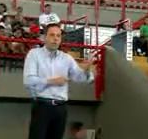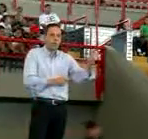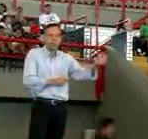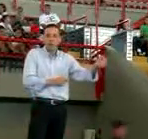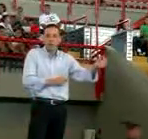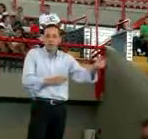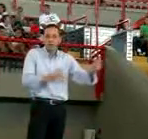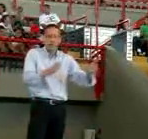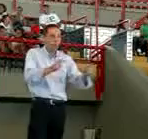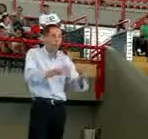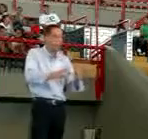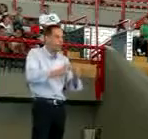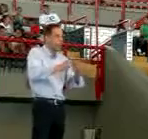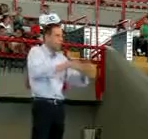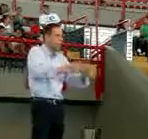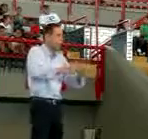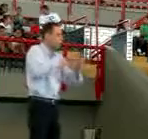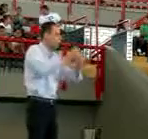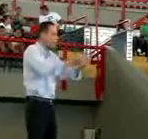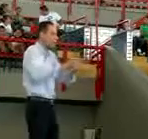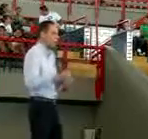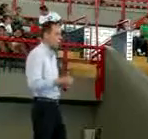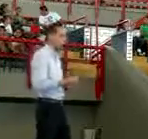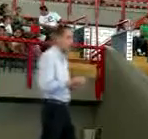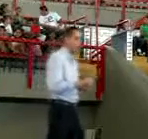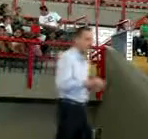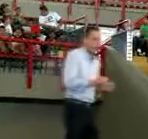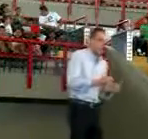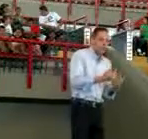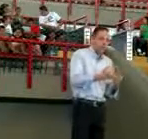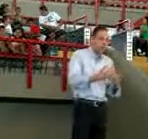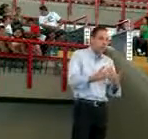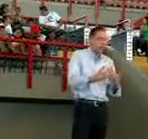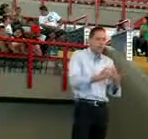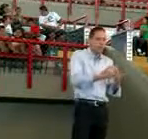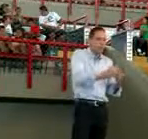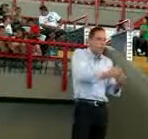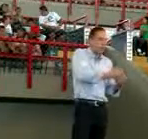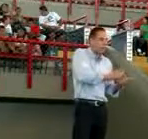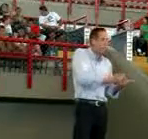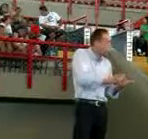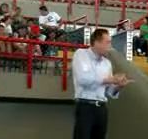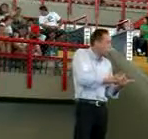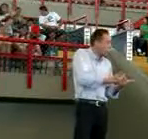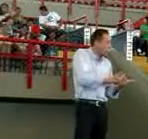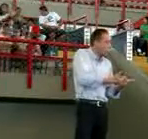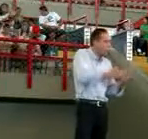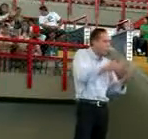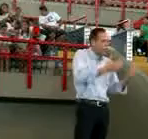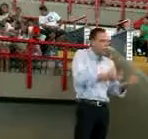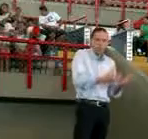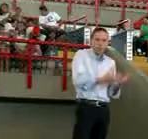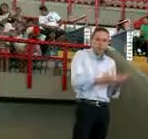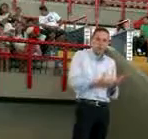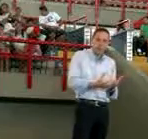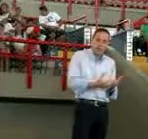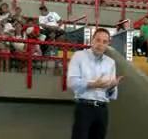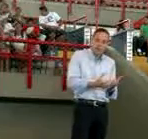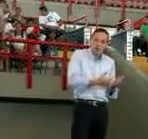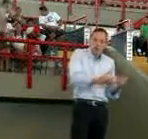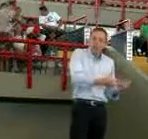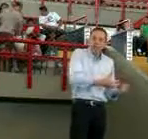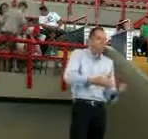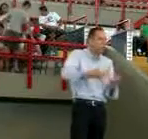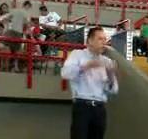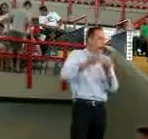o poder em Portugal e impôs um regime absolutista. Então Dom Pedro vai ter o apoio da burguesia